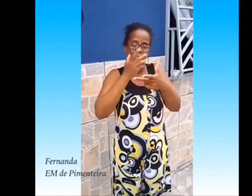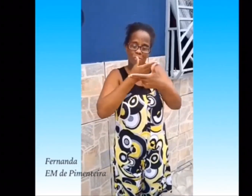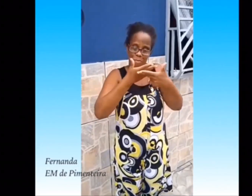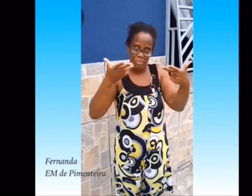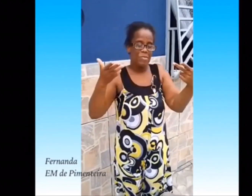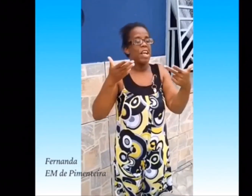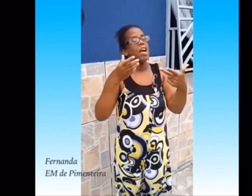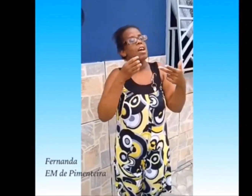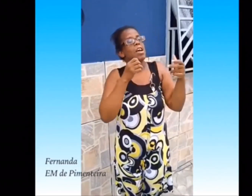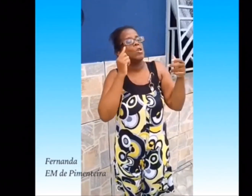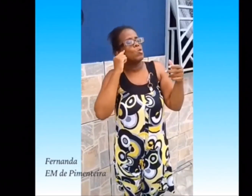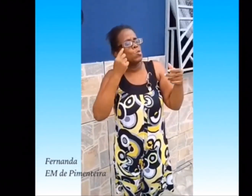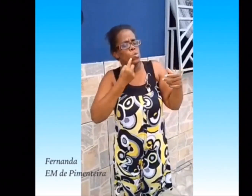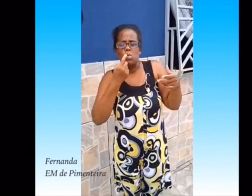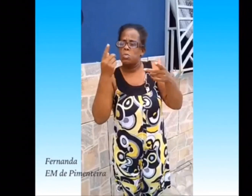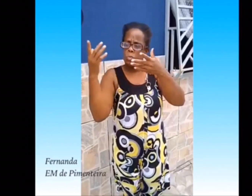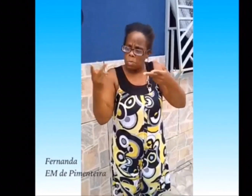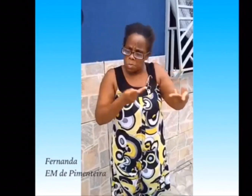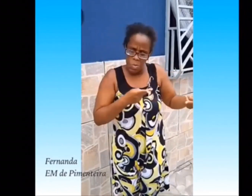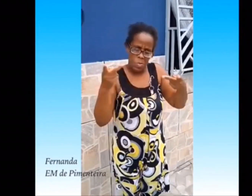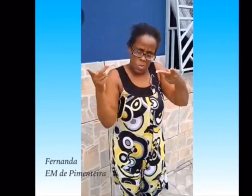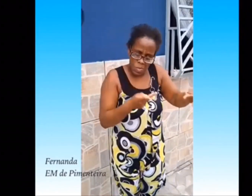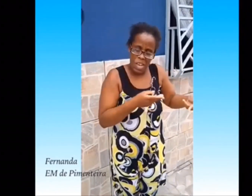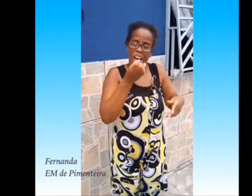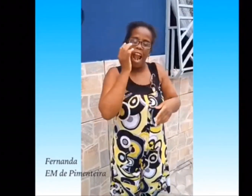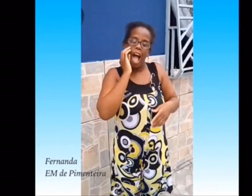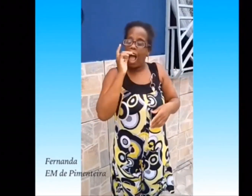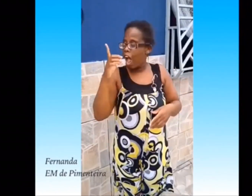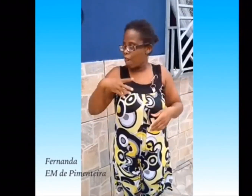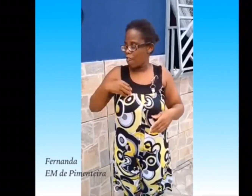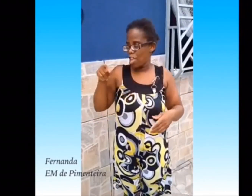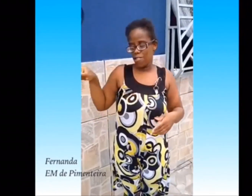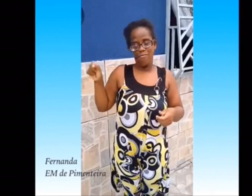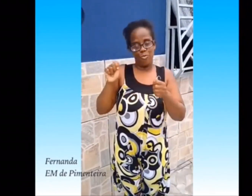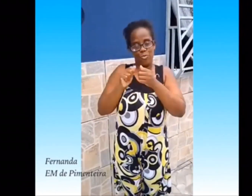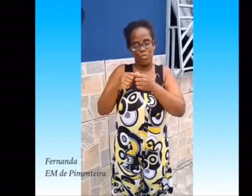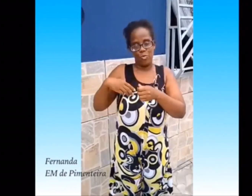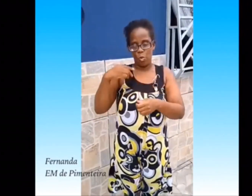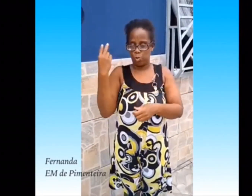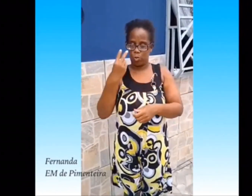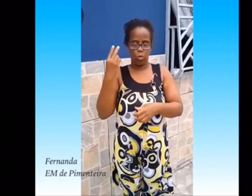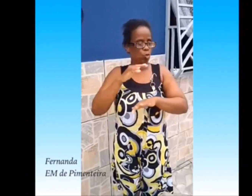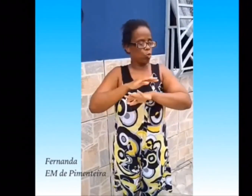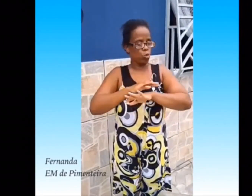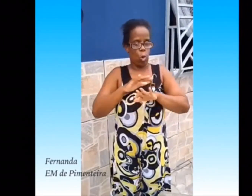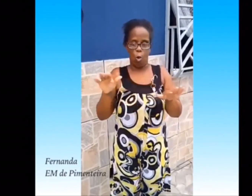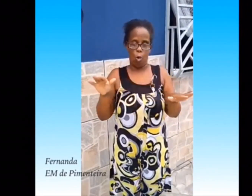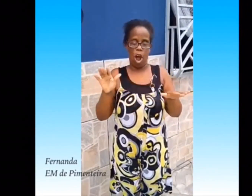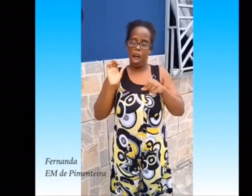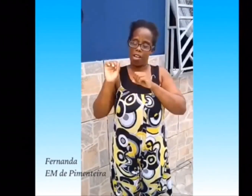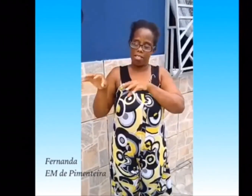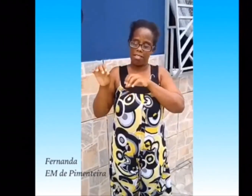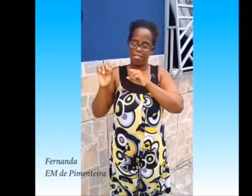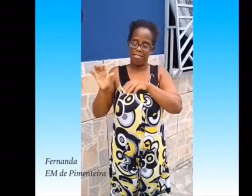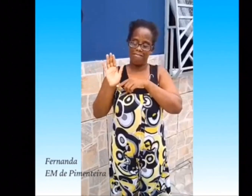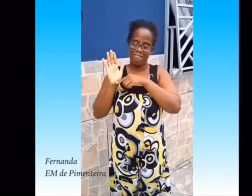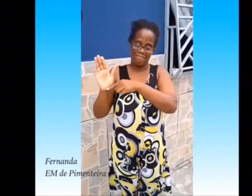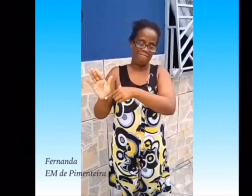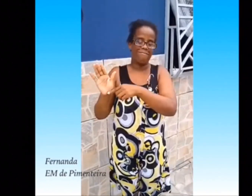assuntos novos, assuntos variados e legais, e os surdos todos agora podem vir para a escola. Por enquanto somos apenas nós dois, eu e minha filha aqui. E ela